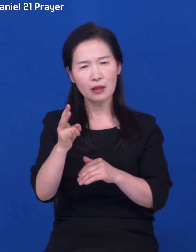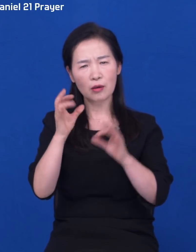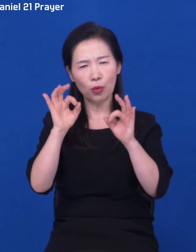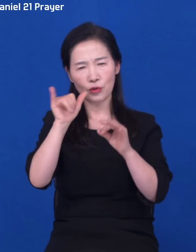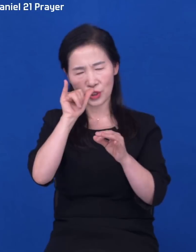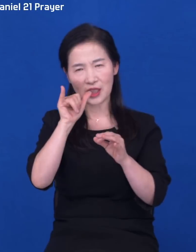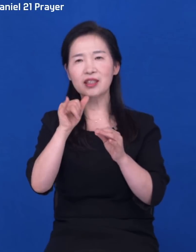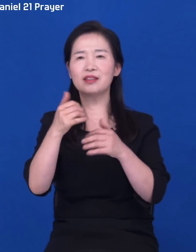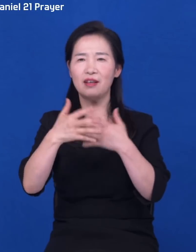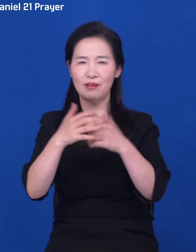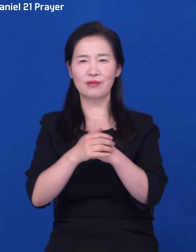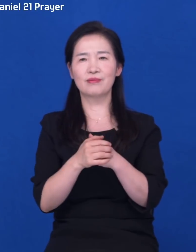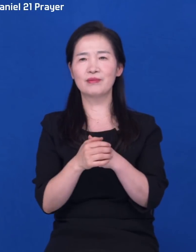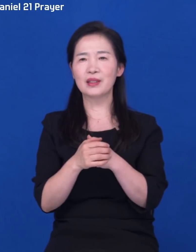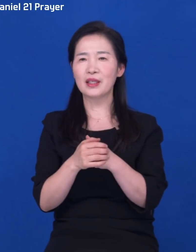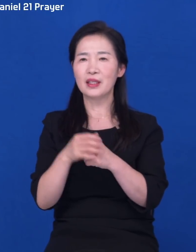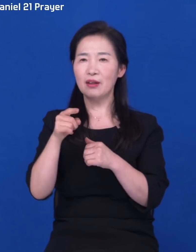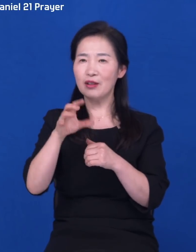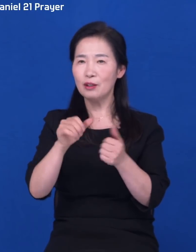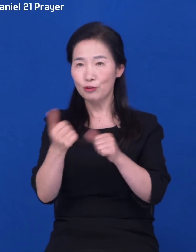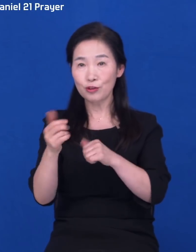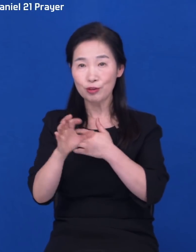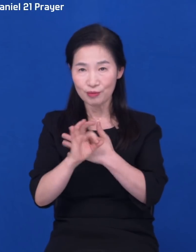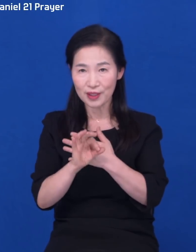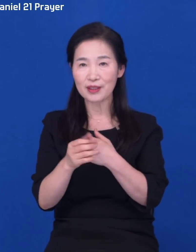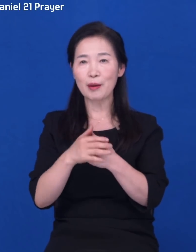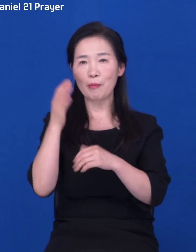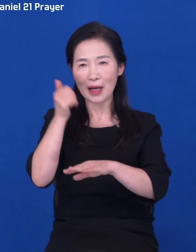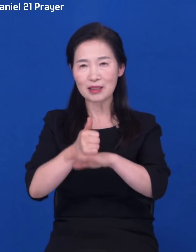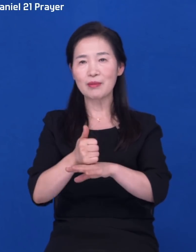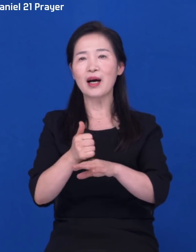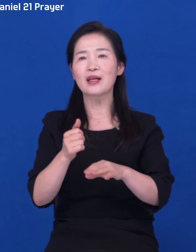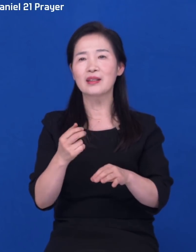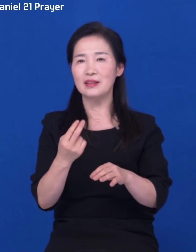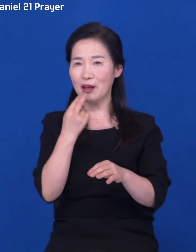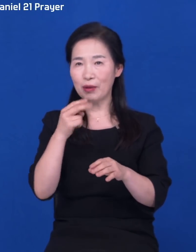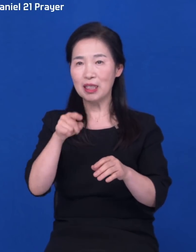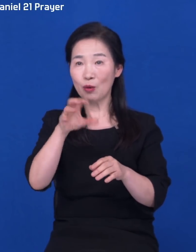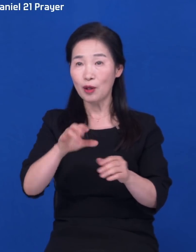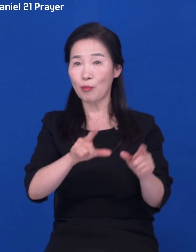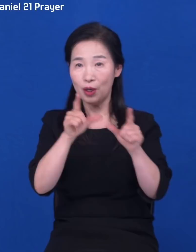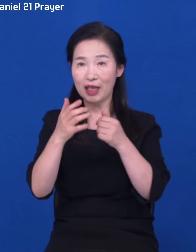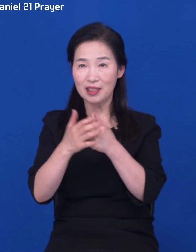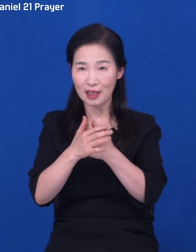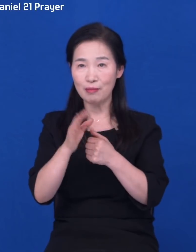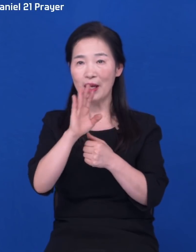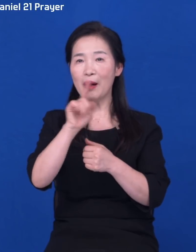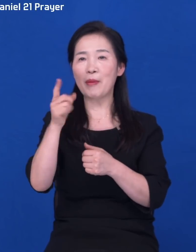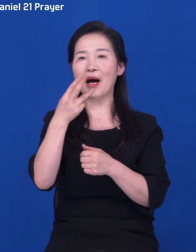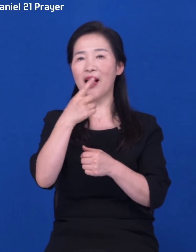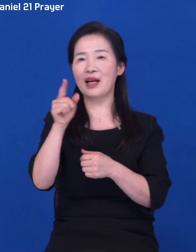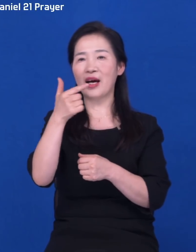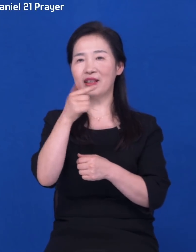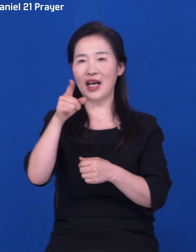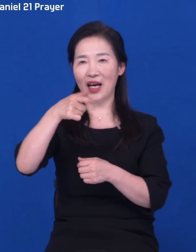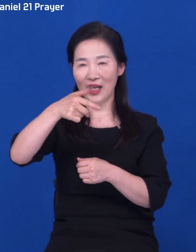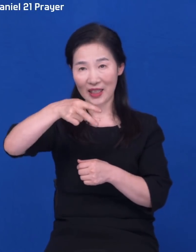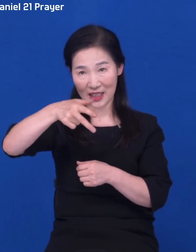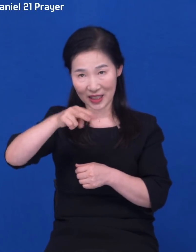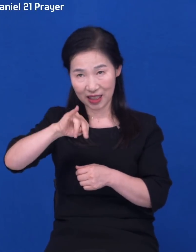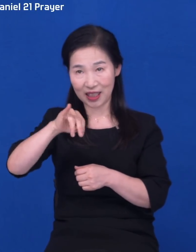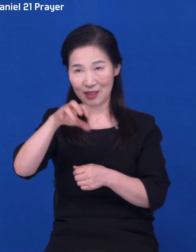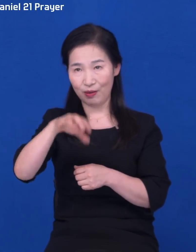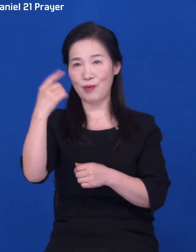here to spend their last days because they believe if they will die in the city, then they can achieve the moksha, which is